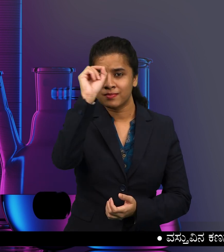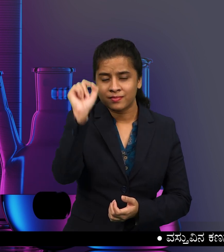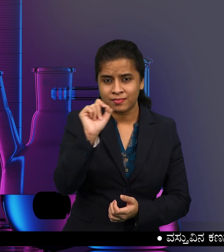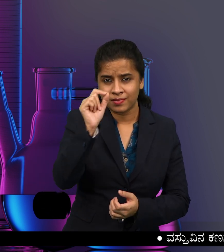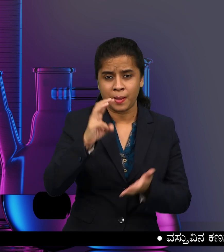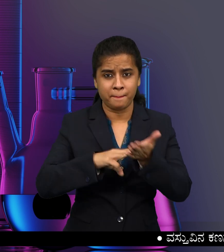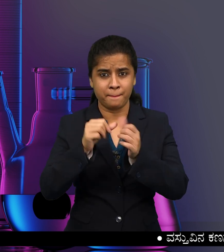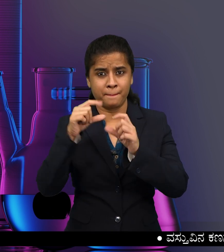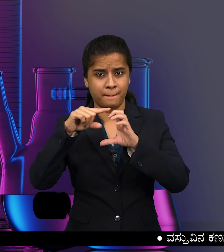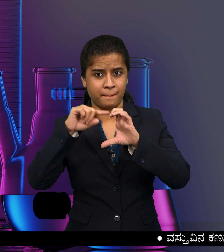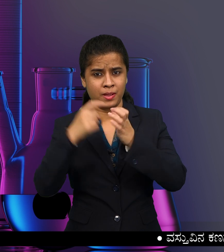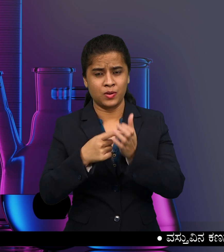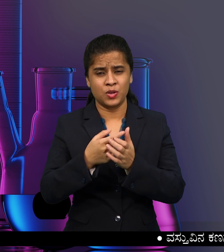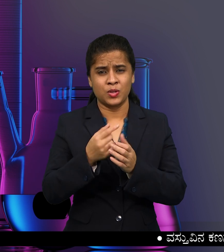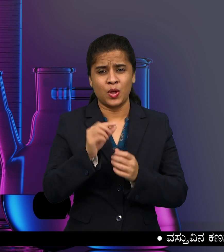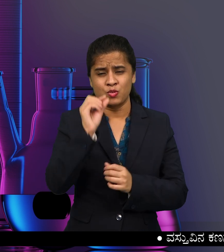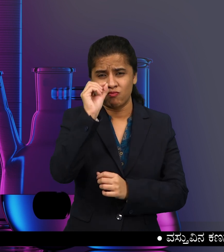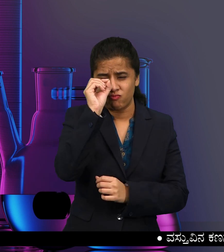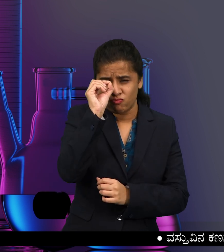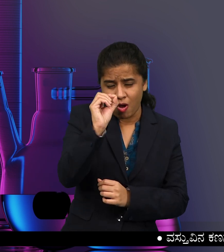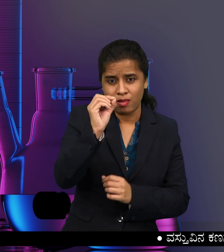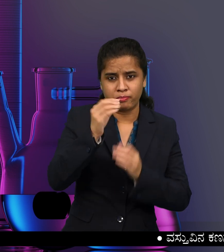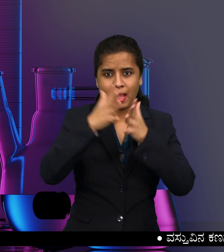ವಸ್ತುವಿನ ಕಣಗಳು ತುಂಬಾ ಚಿಕ್ಕದಾಗಿದೆ.